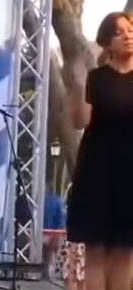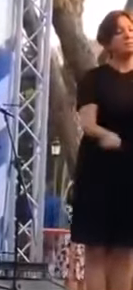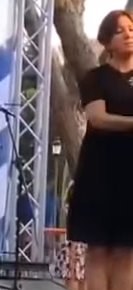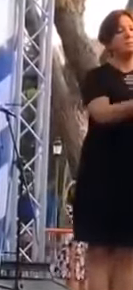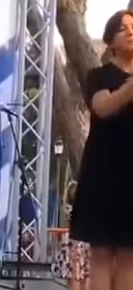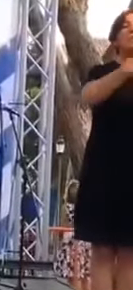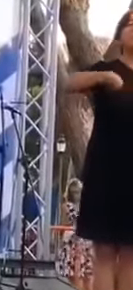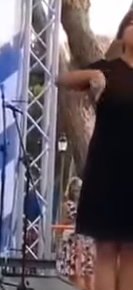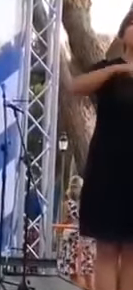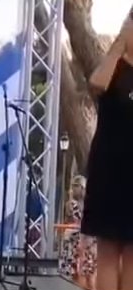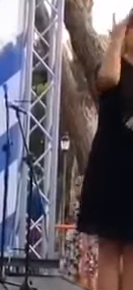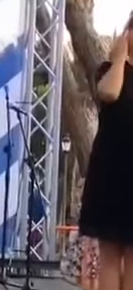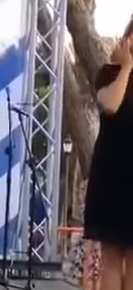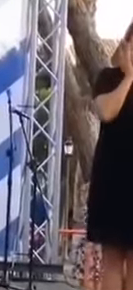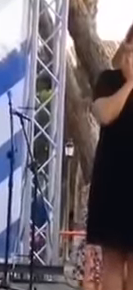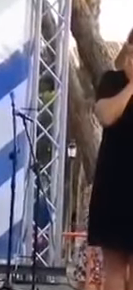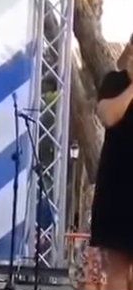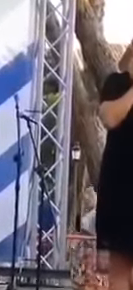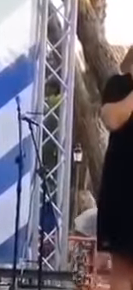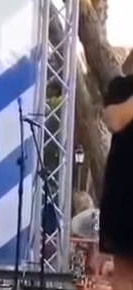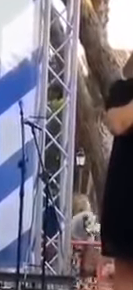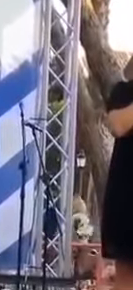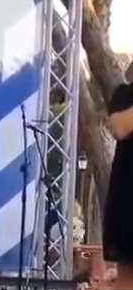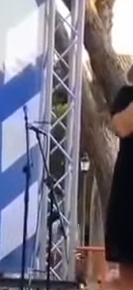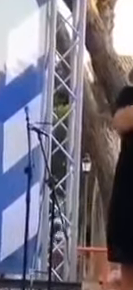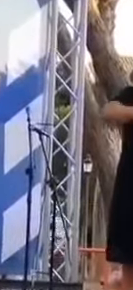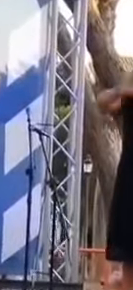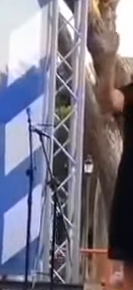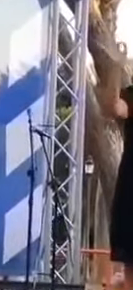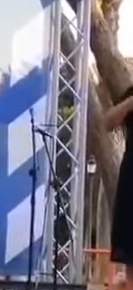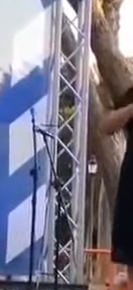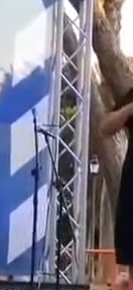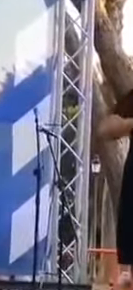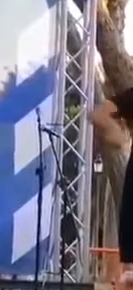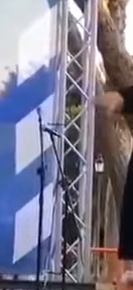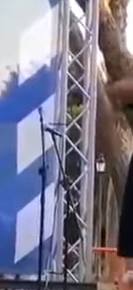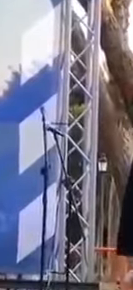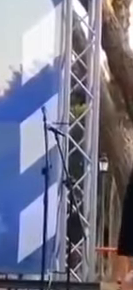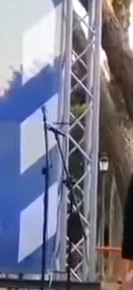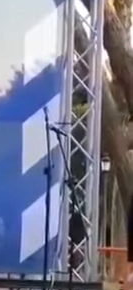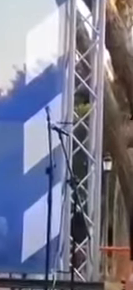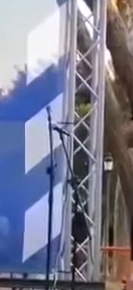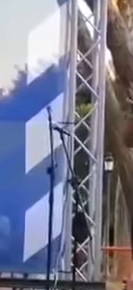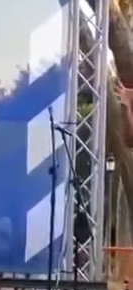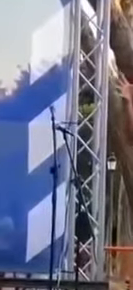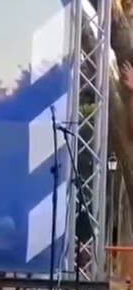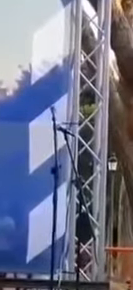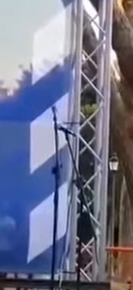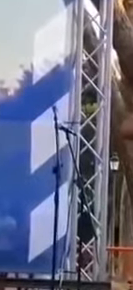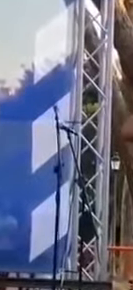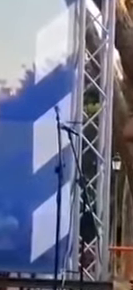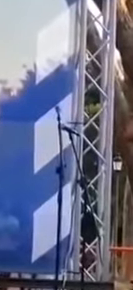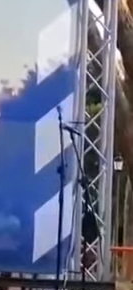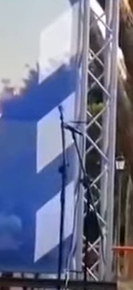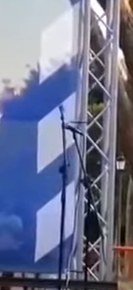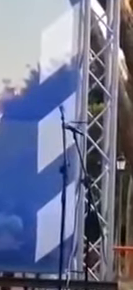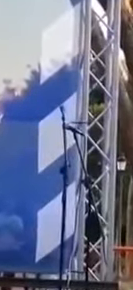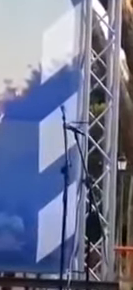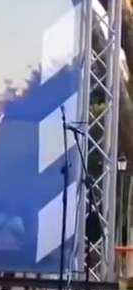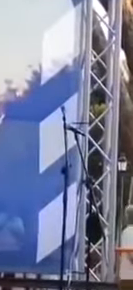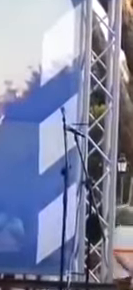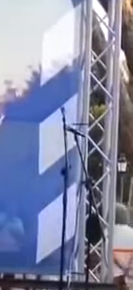è che mentre noi rischiamo che il 40% delle aziende italiane non sopravviva, mentre rischiamo